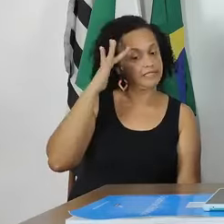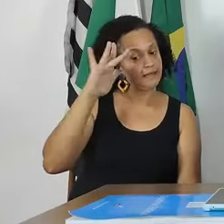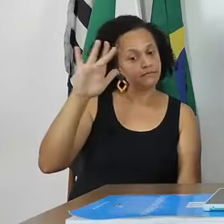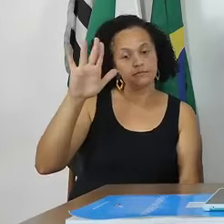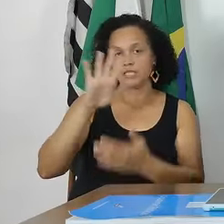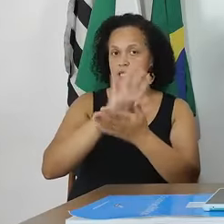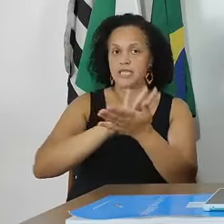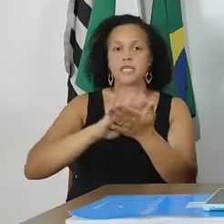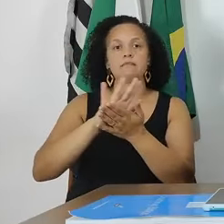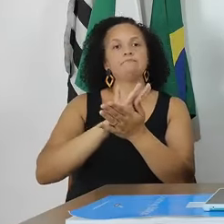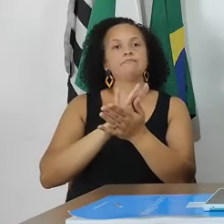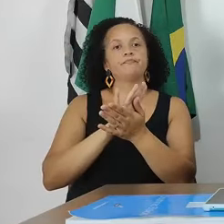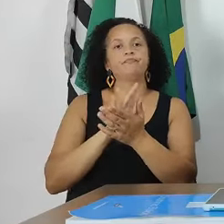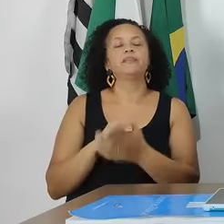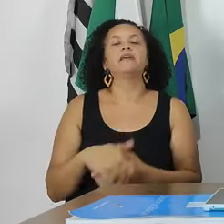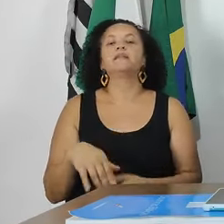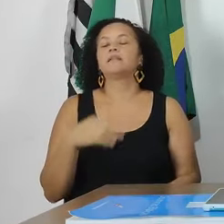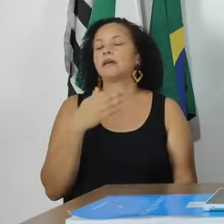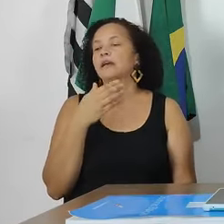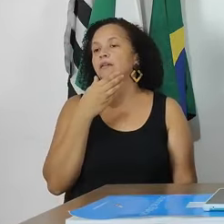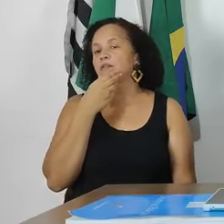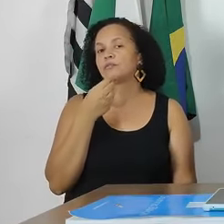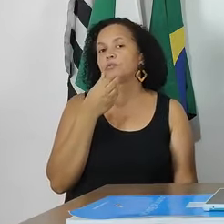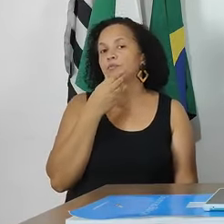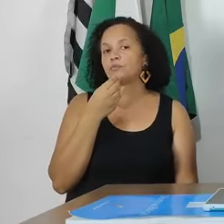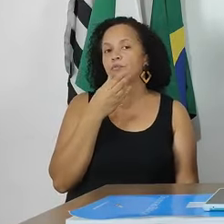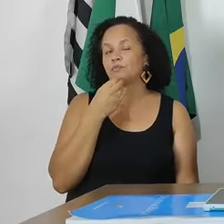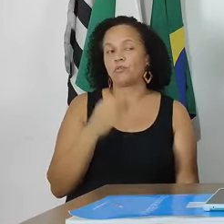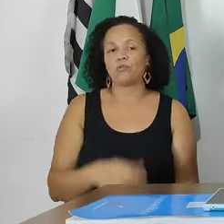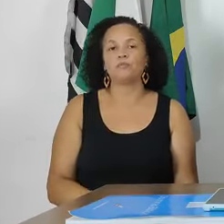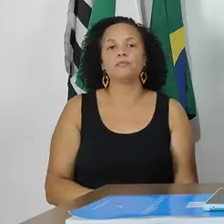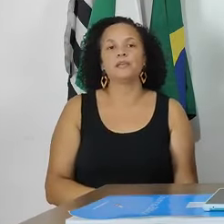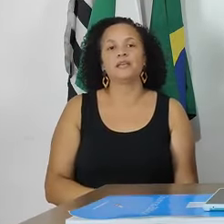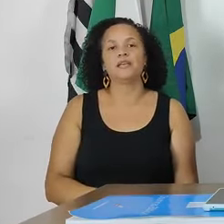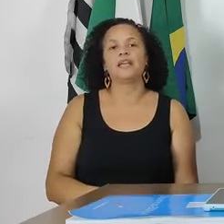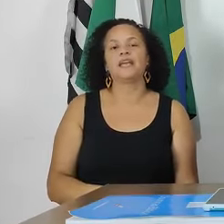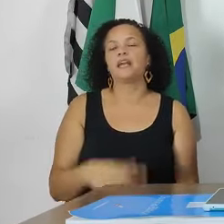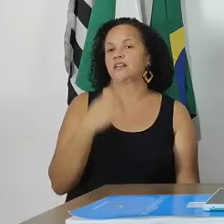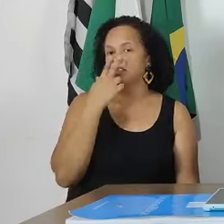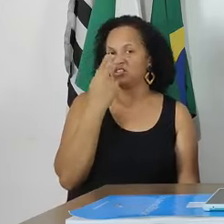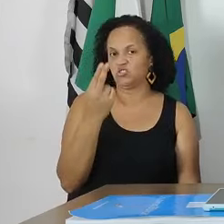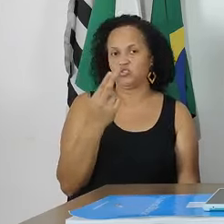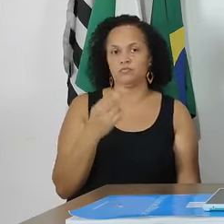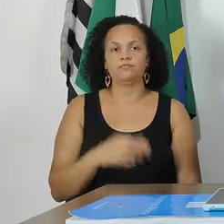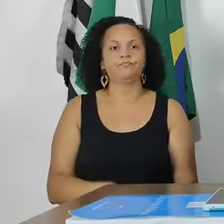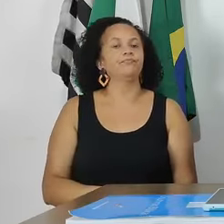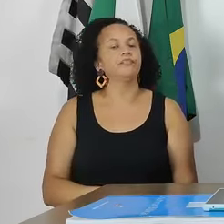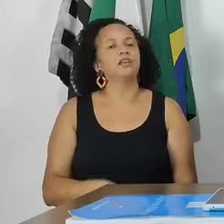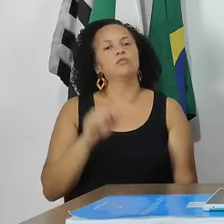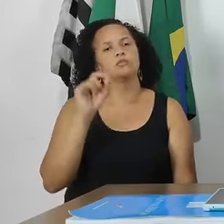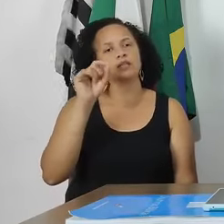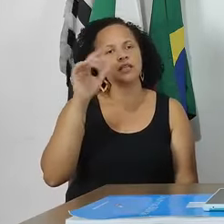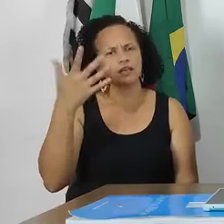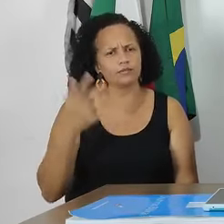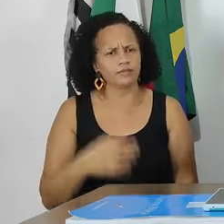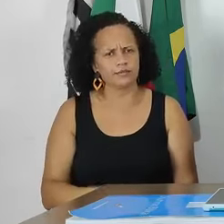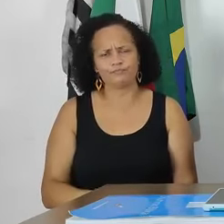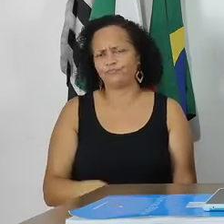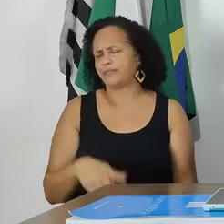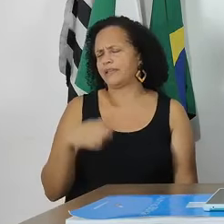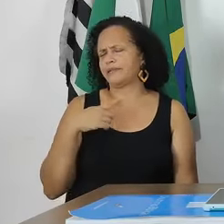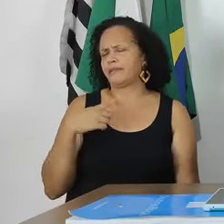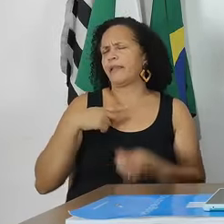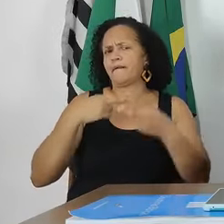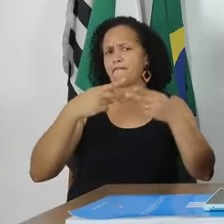mas ele ouviu. Então, tem algo sendo falado lá fora que muitas vezes não vem